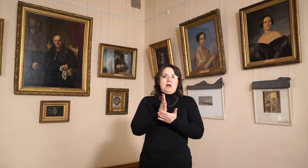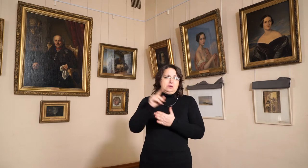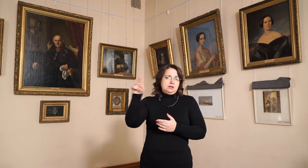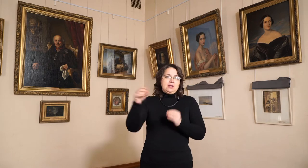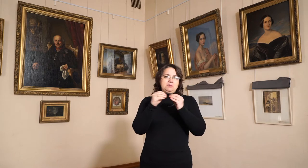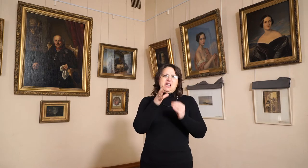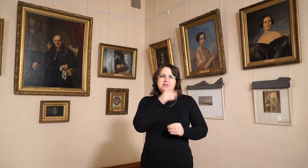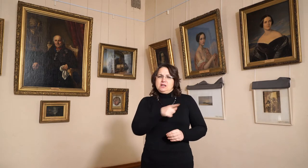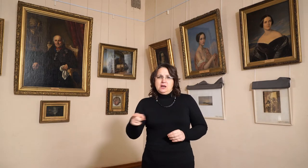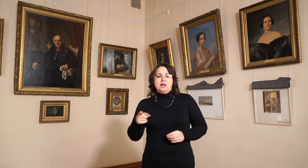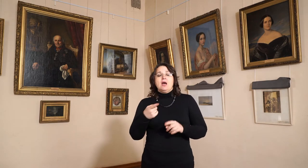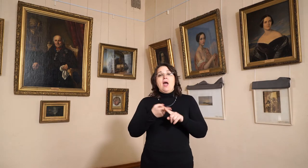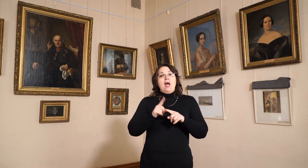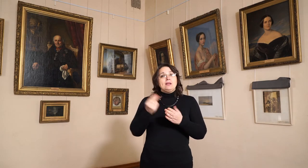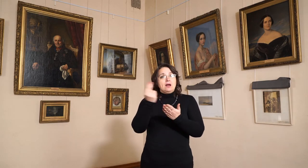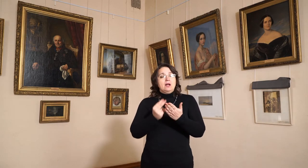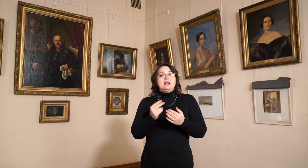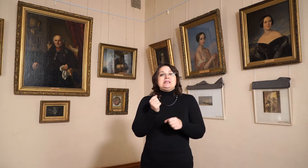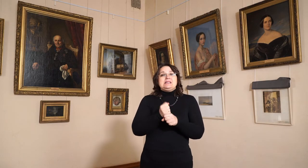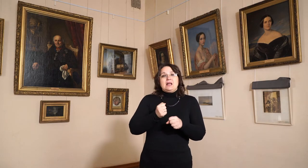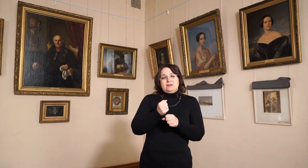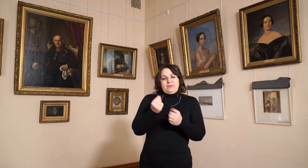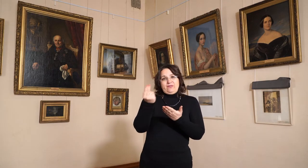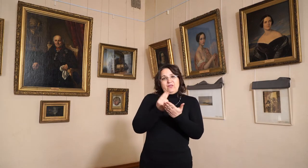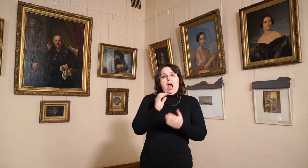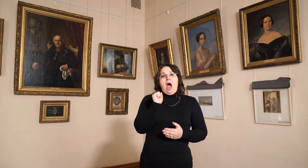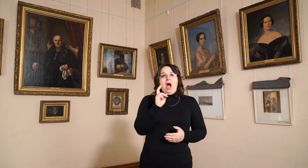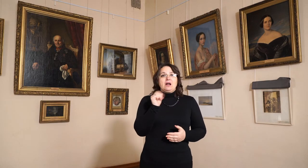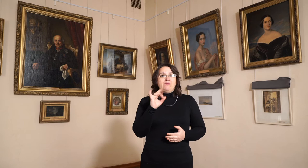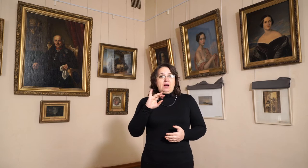рядового. Выполнена эта работа в технике акварели.